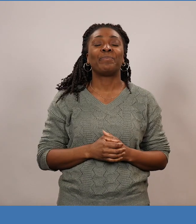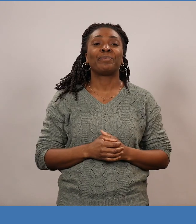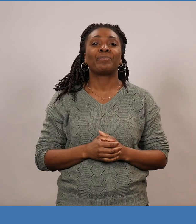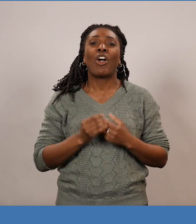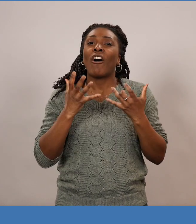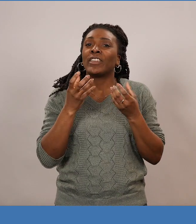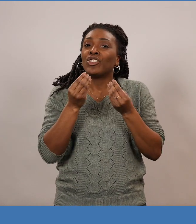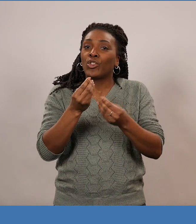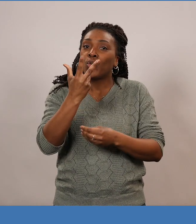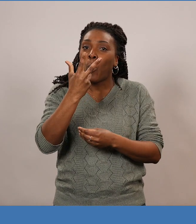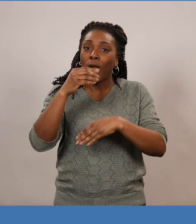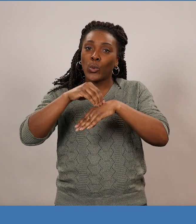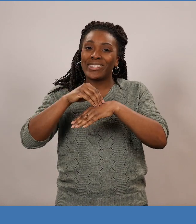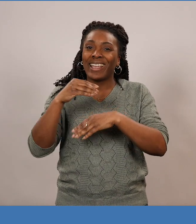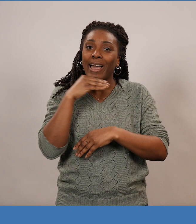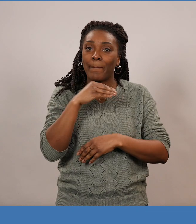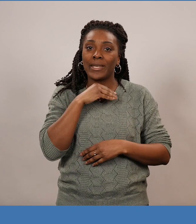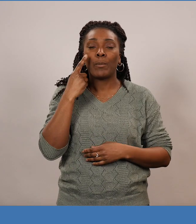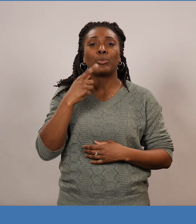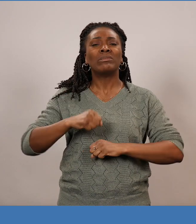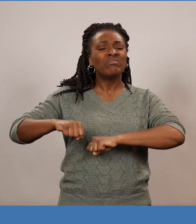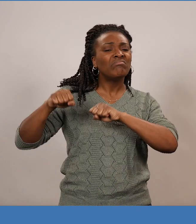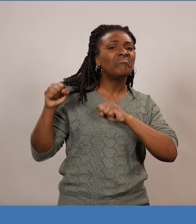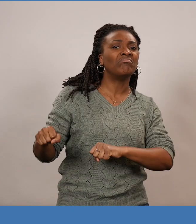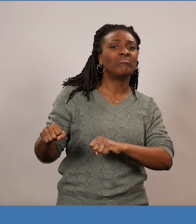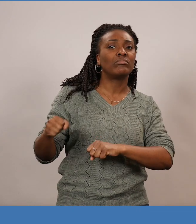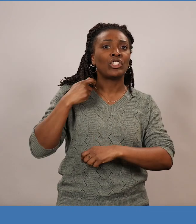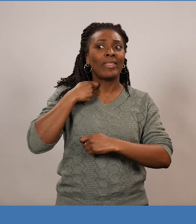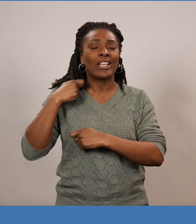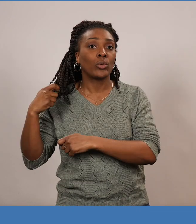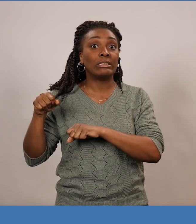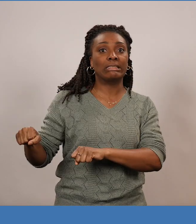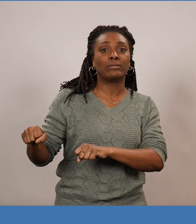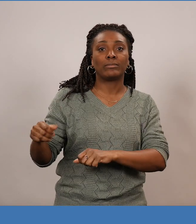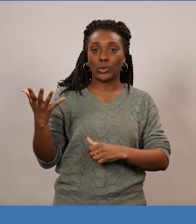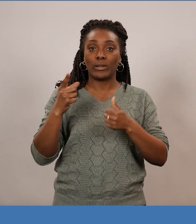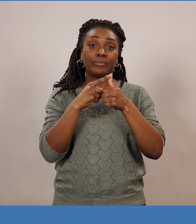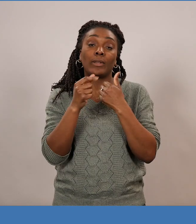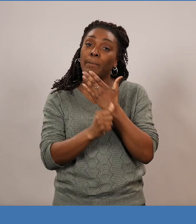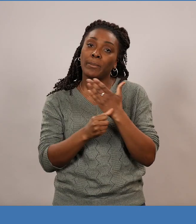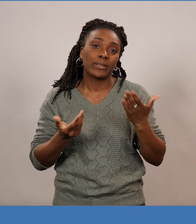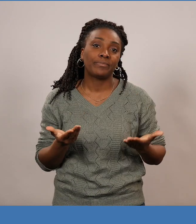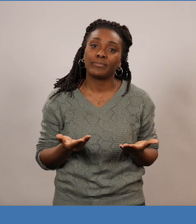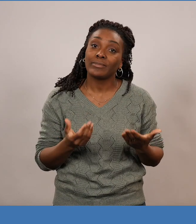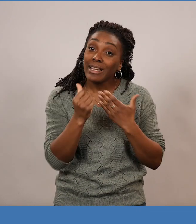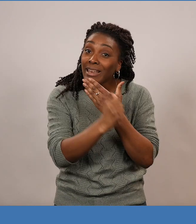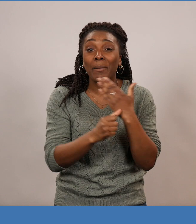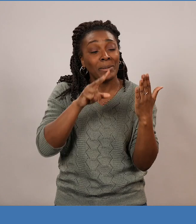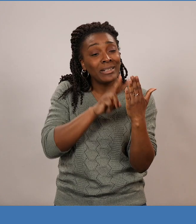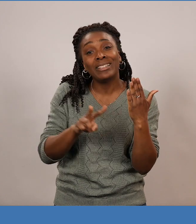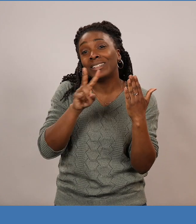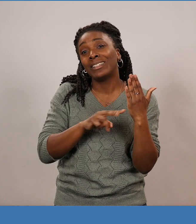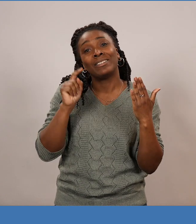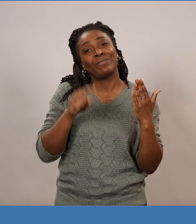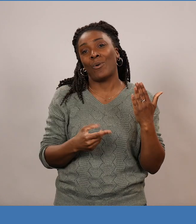donnant 3 conseils rapides pour vaincre, pour surmonter la tentation. Premièrement, la parole de Dieu. La Bible nous